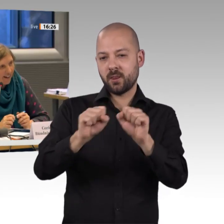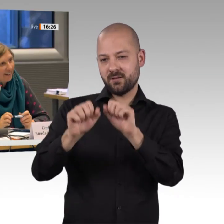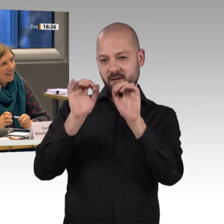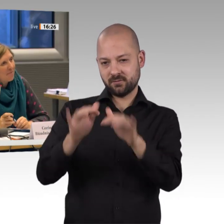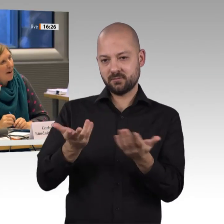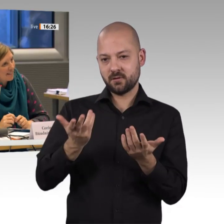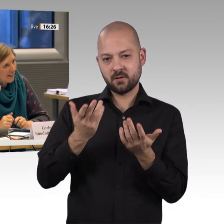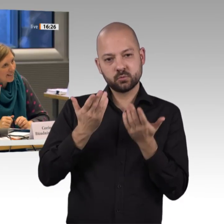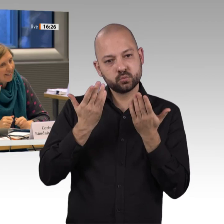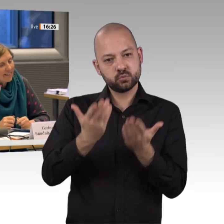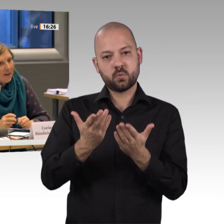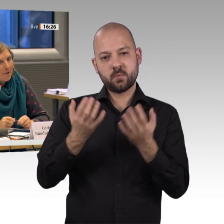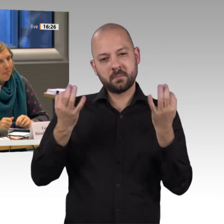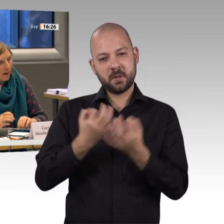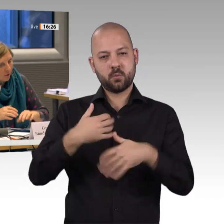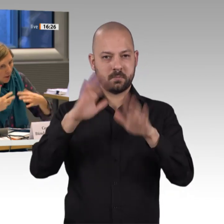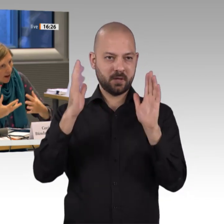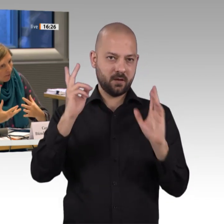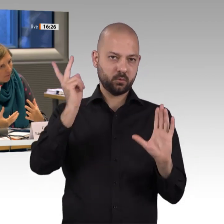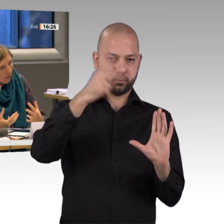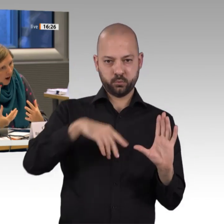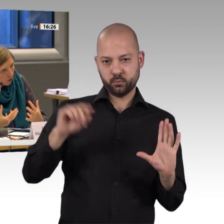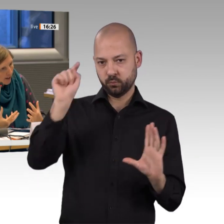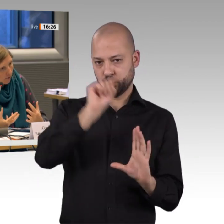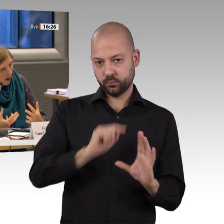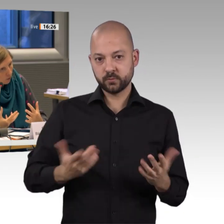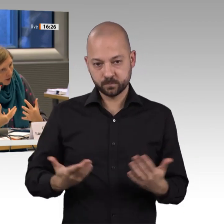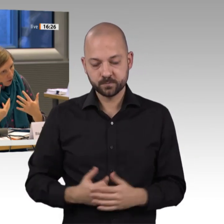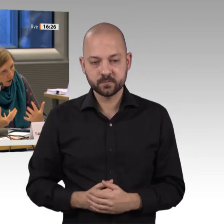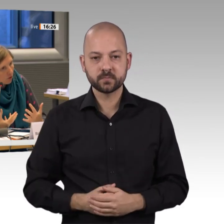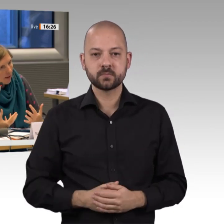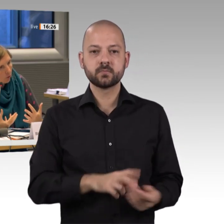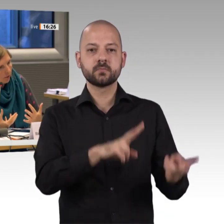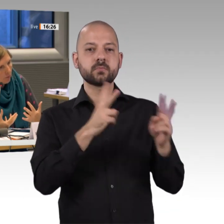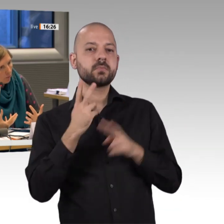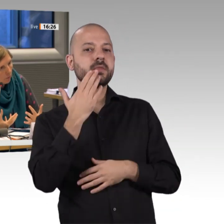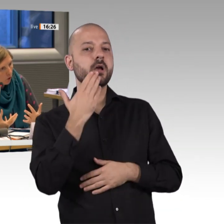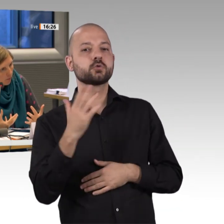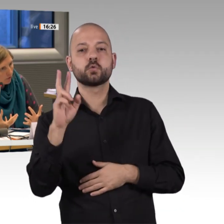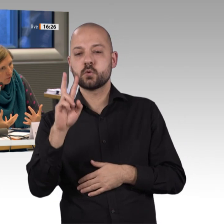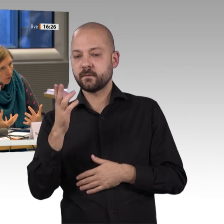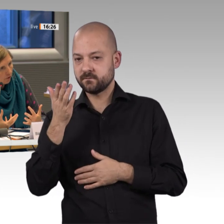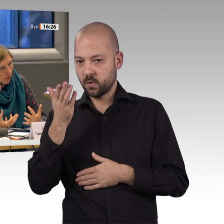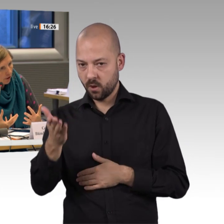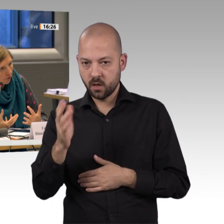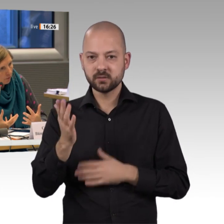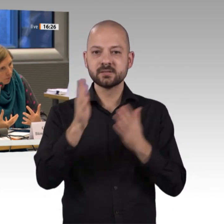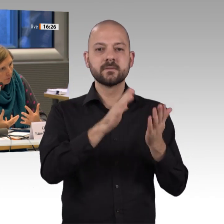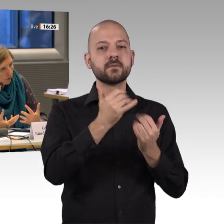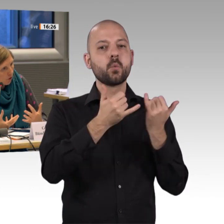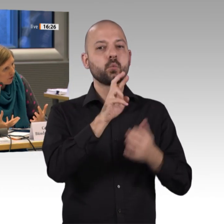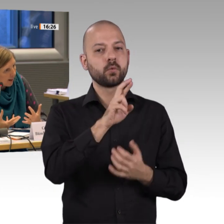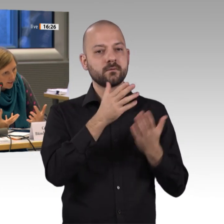Frage sich wieder an Sie richtet. Also wir machen auch die Erfahrung, also die Rückmeldung, die wir bekommen